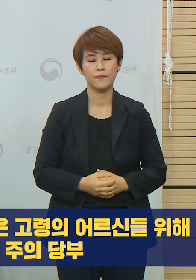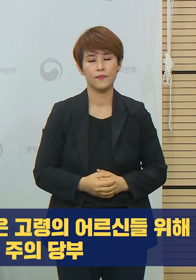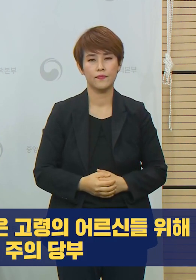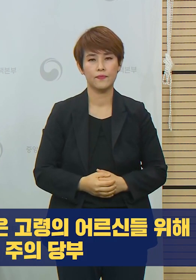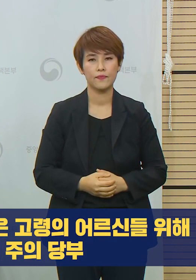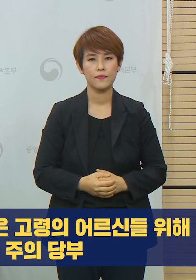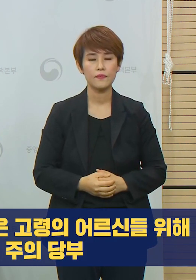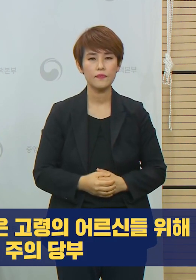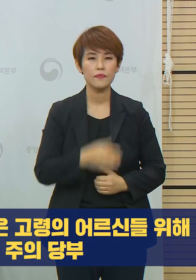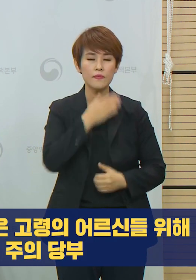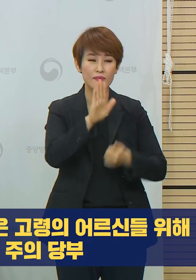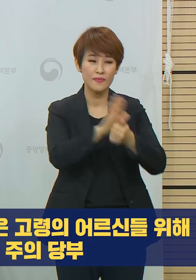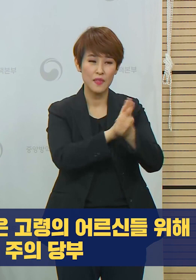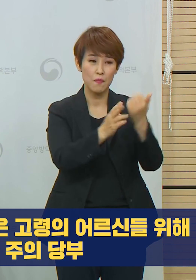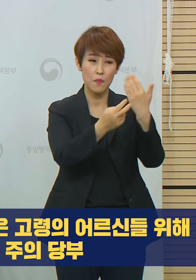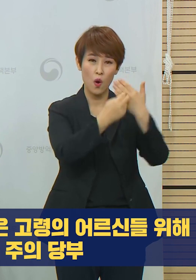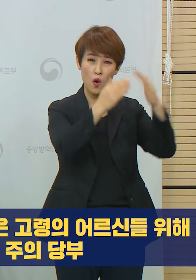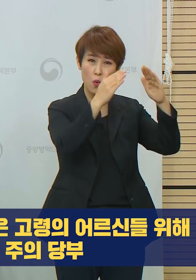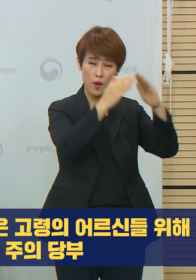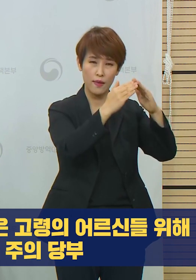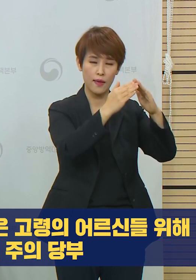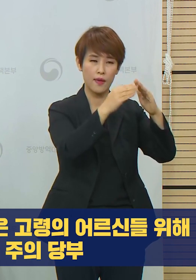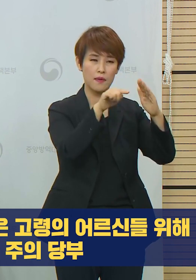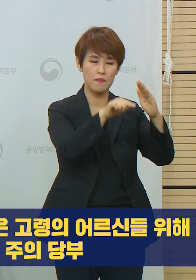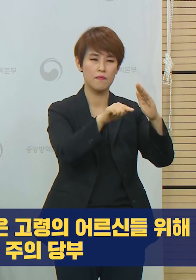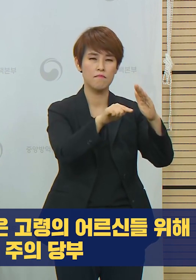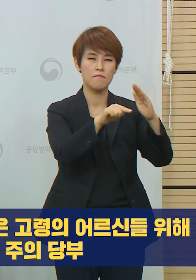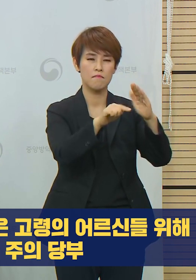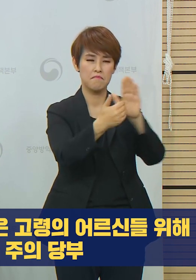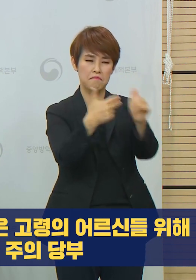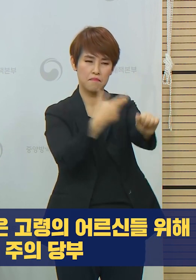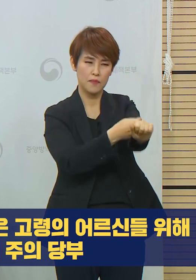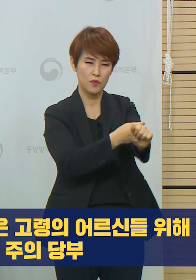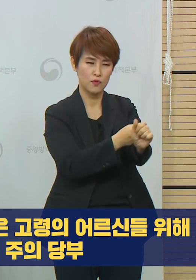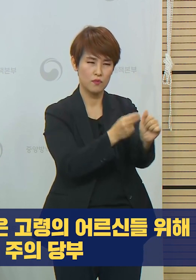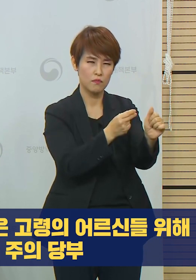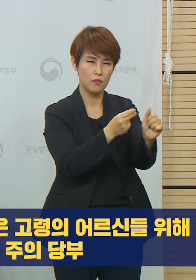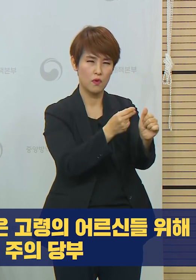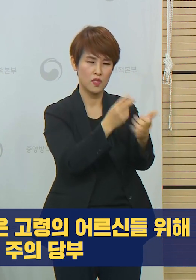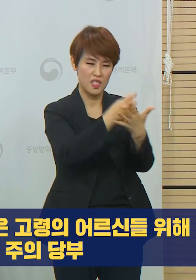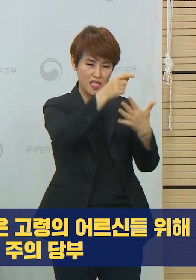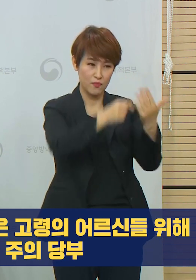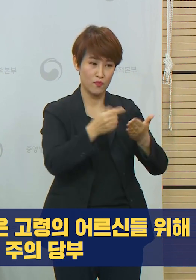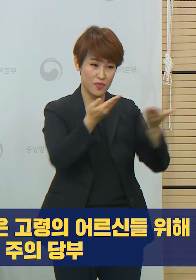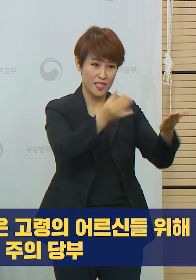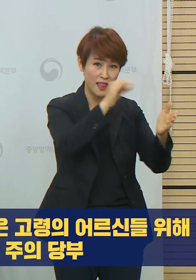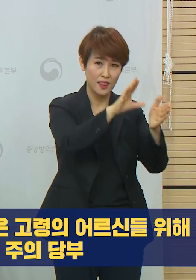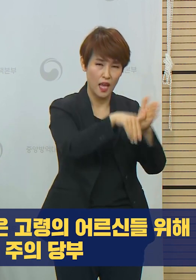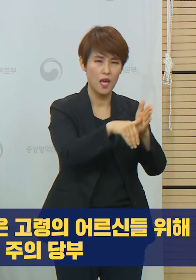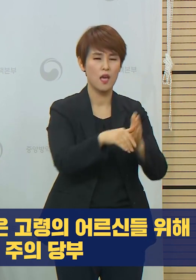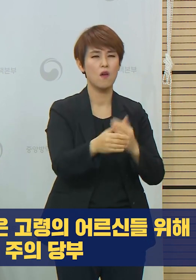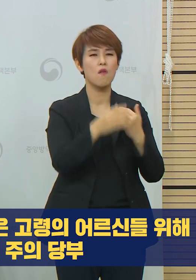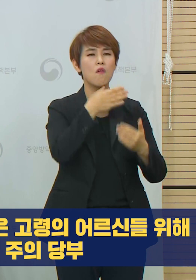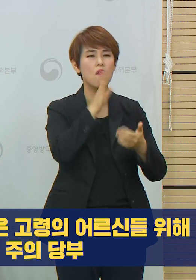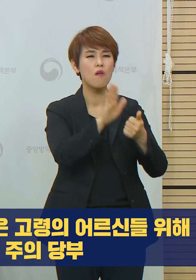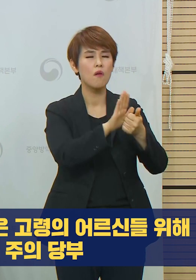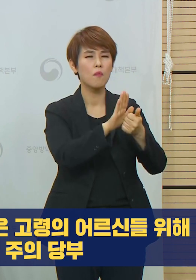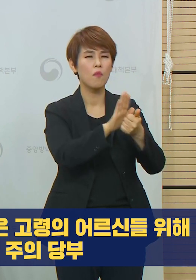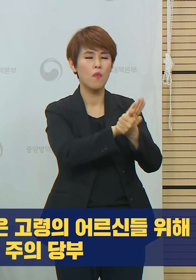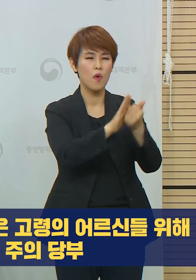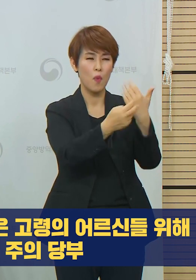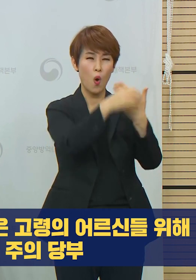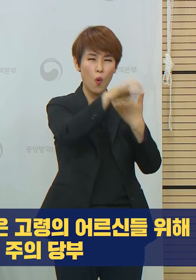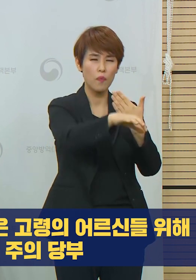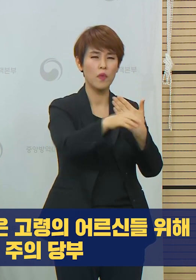저희가 요양병원의 예방접종 지침을 마련할 때 요양병원은 워낙에 오랫동안 와병 상태에